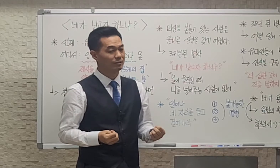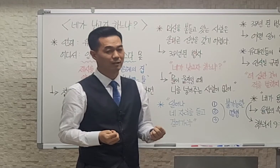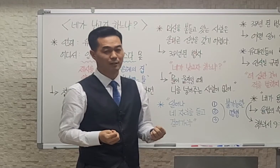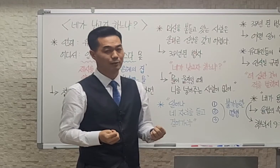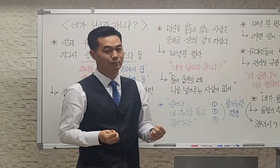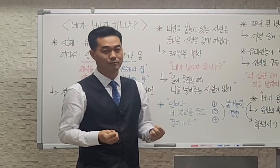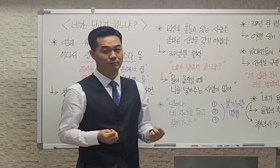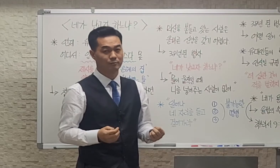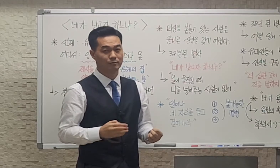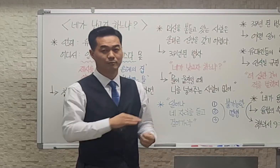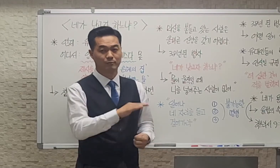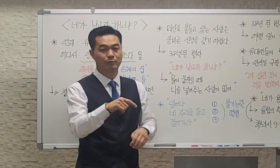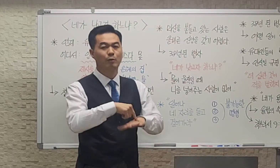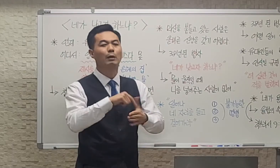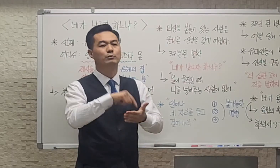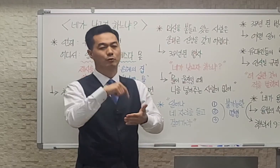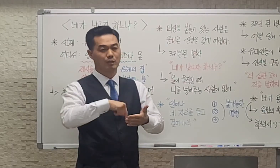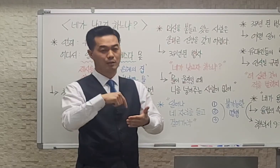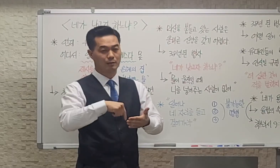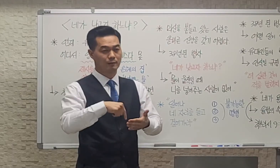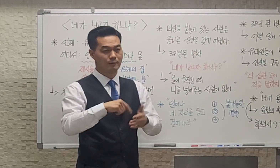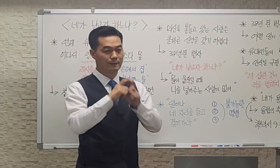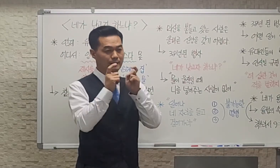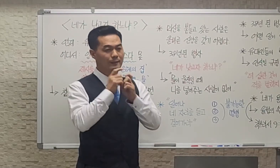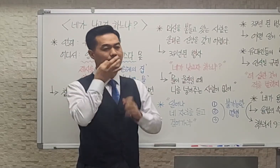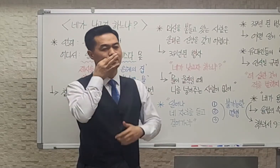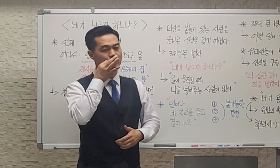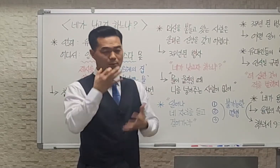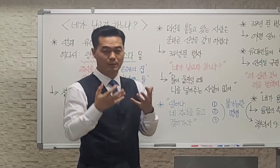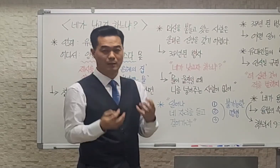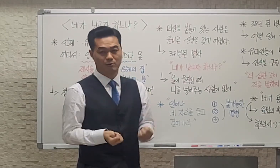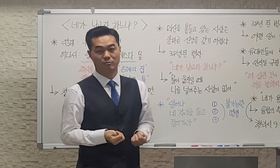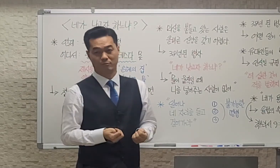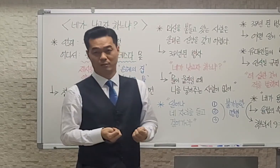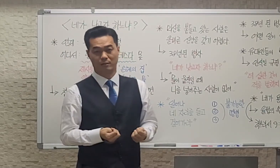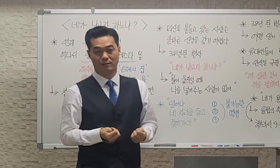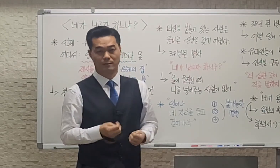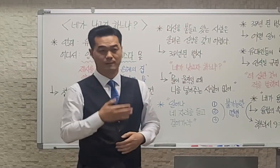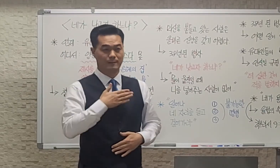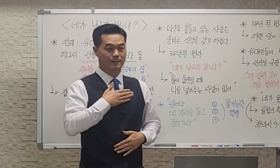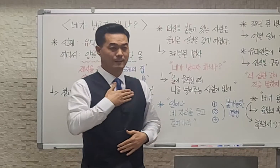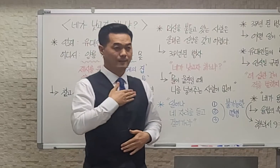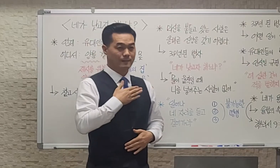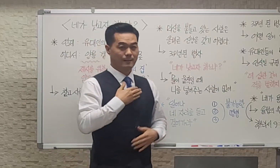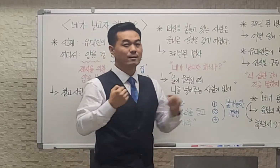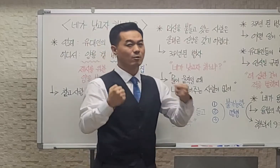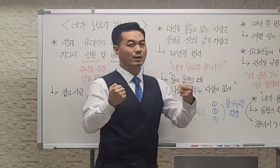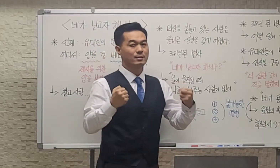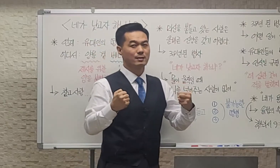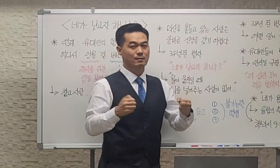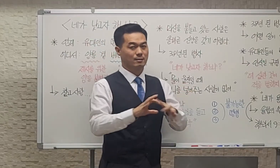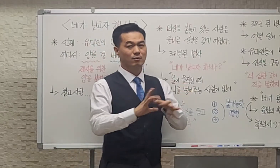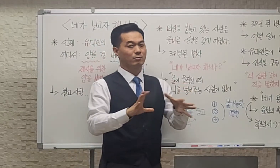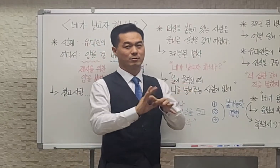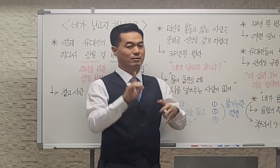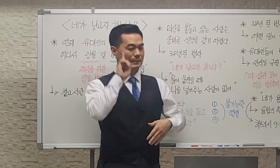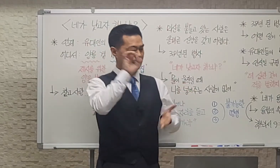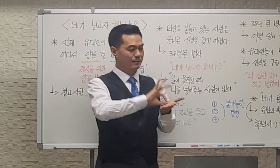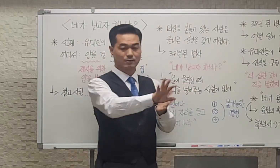괜찮아요. 우리 마음속에 이기주의가 많아요. 네. 나는 건강하니까 상관없어. 신경 쓰지